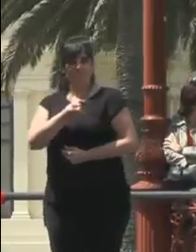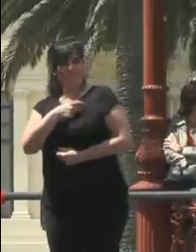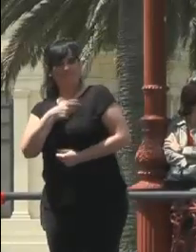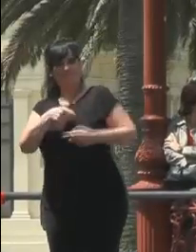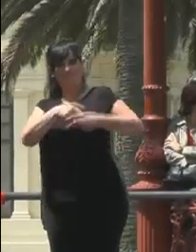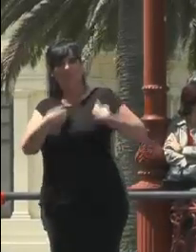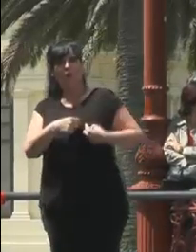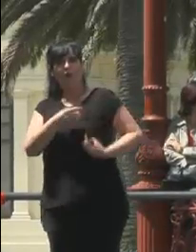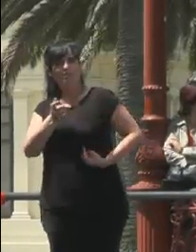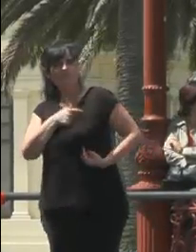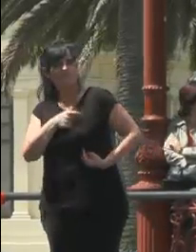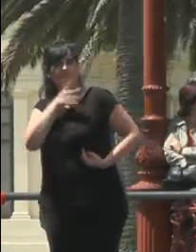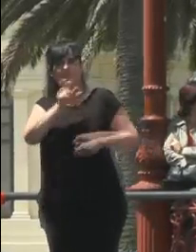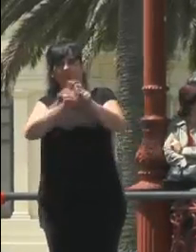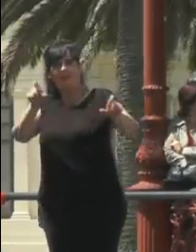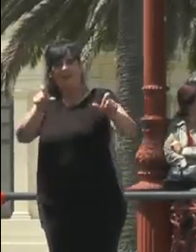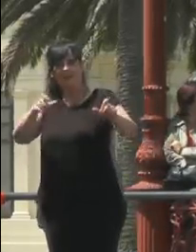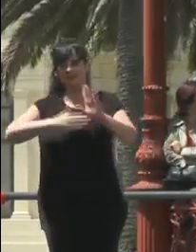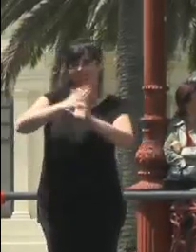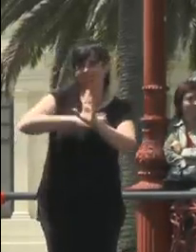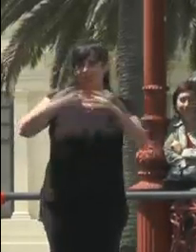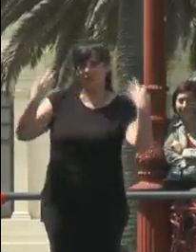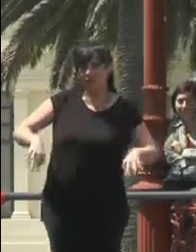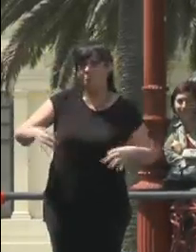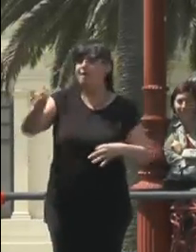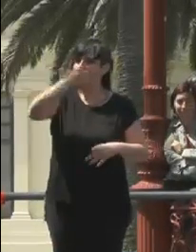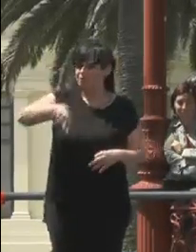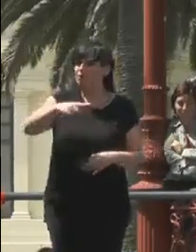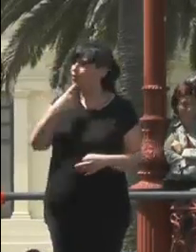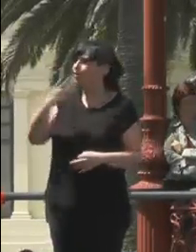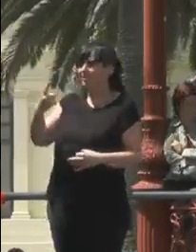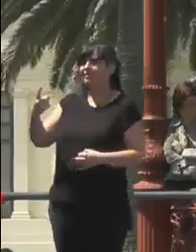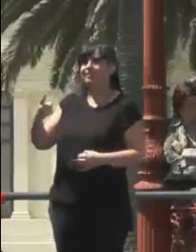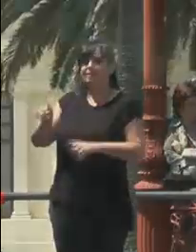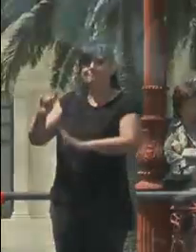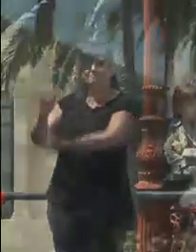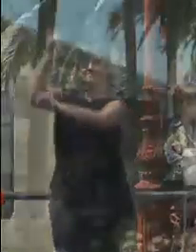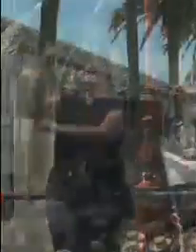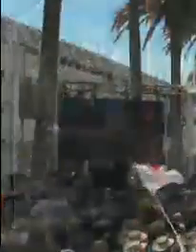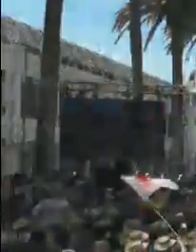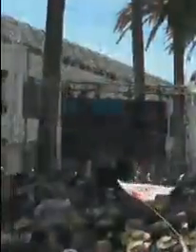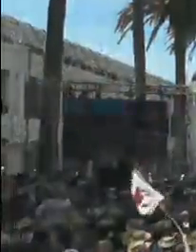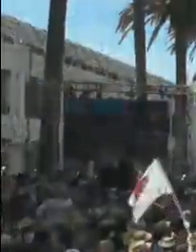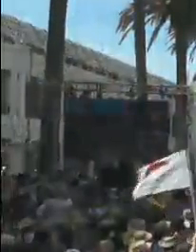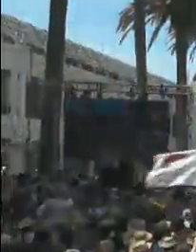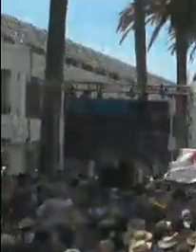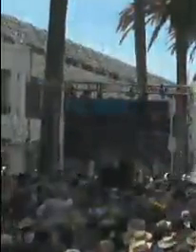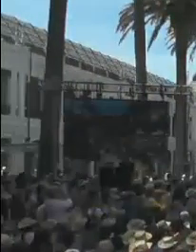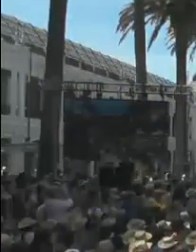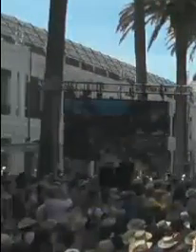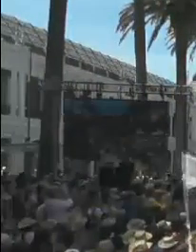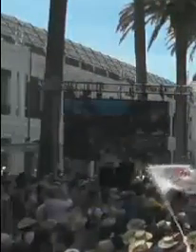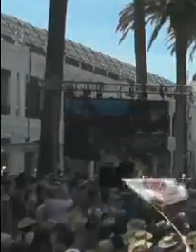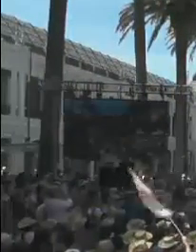a xente do pobo, as clases populares, as que temos que dicirlles que imos gañar e que imos a por eles.